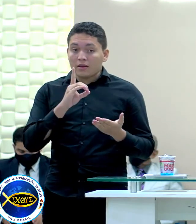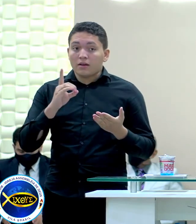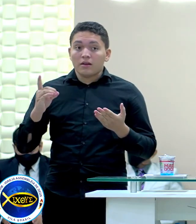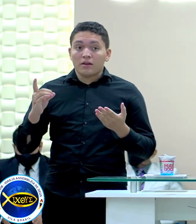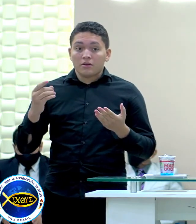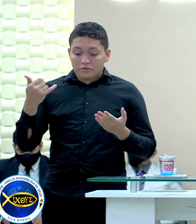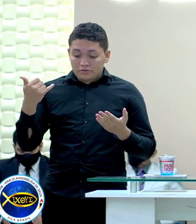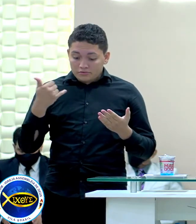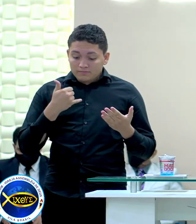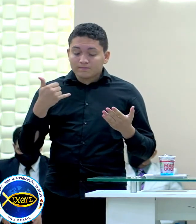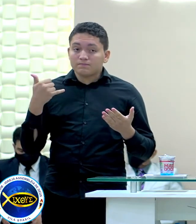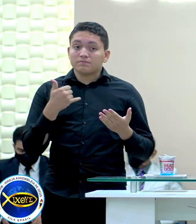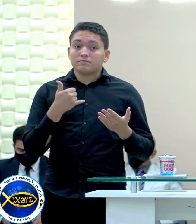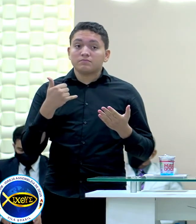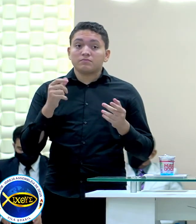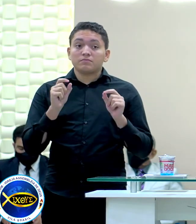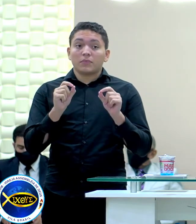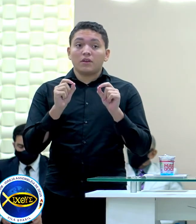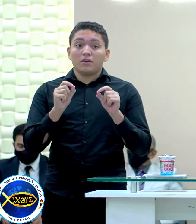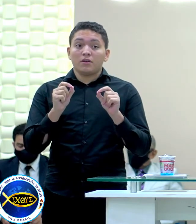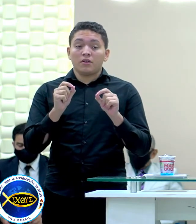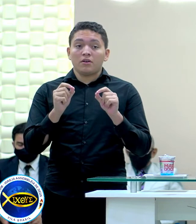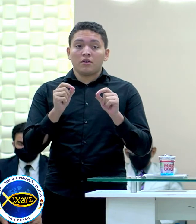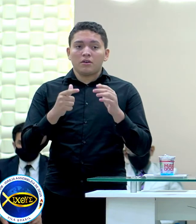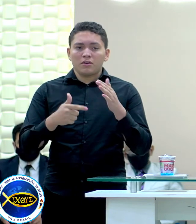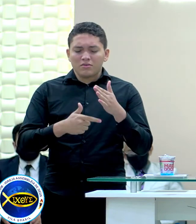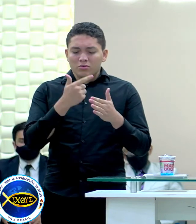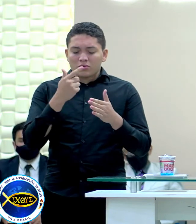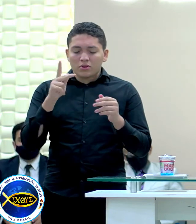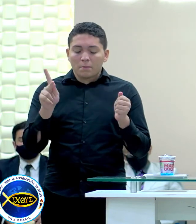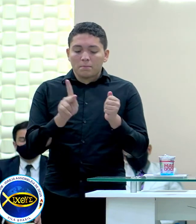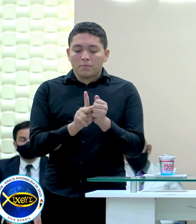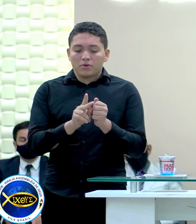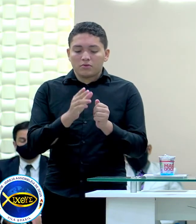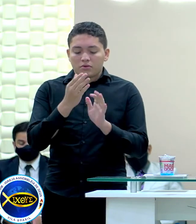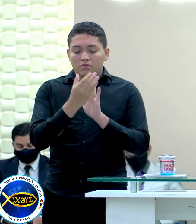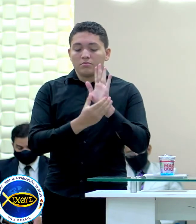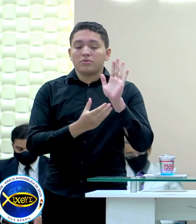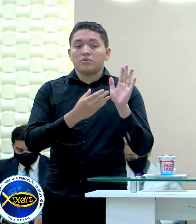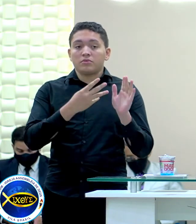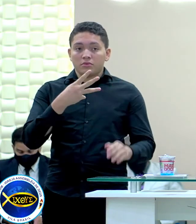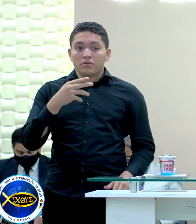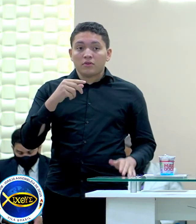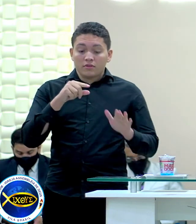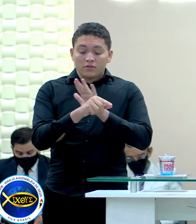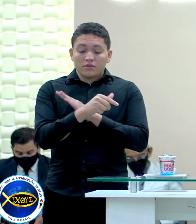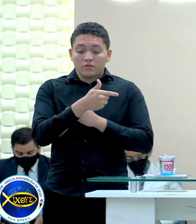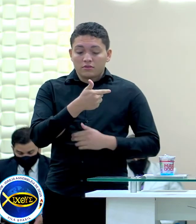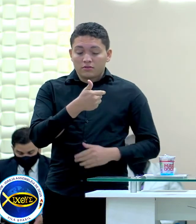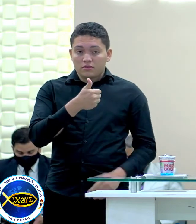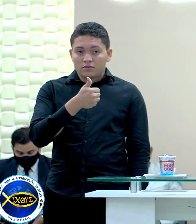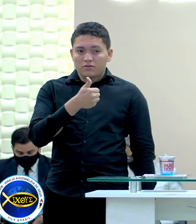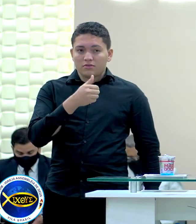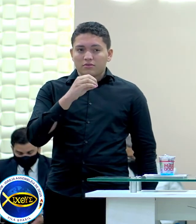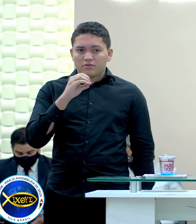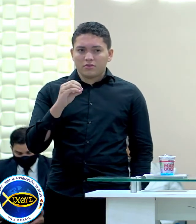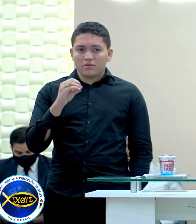assim, 2 de Pedro, capítulo 3, versículo 10 ao versículo de número